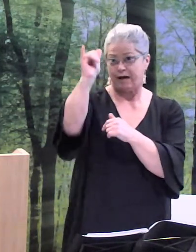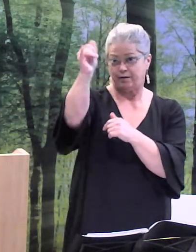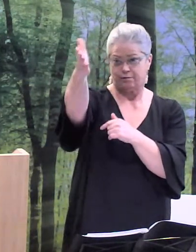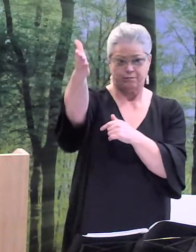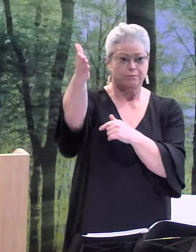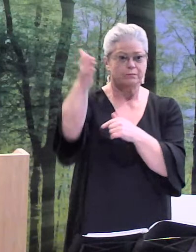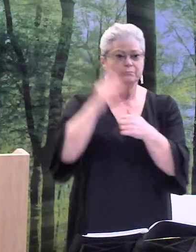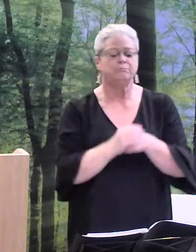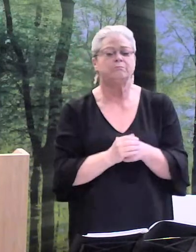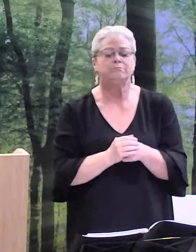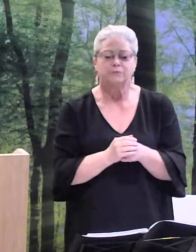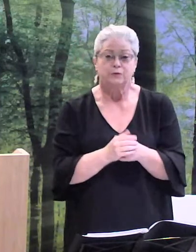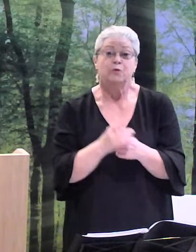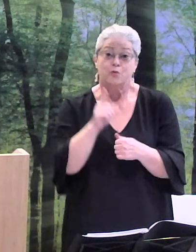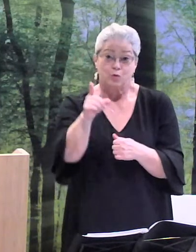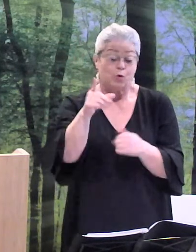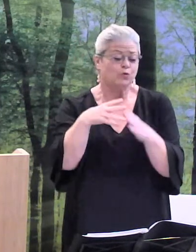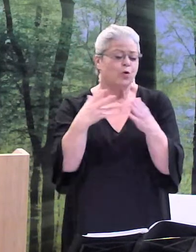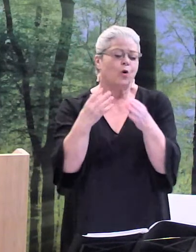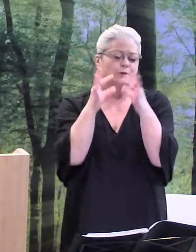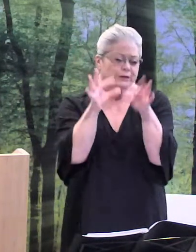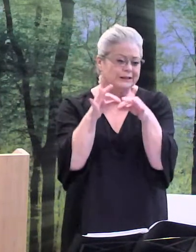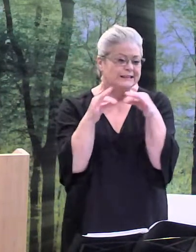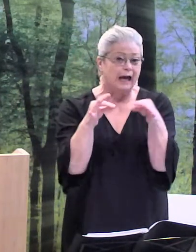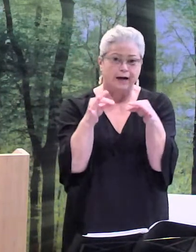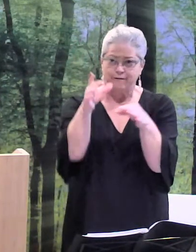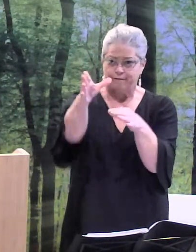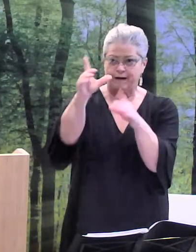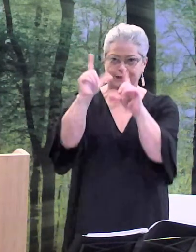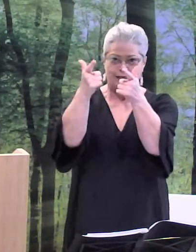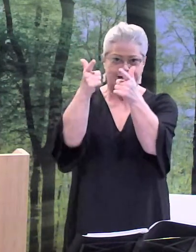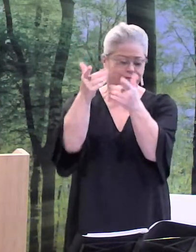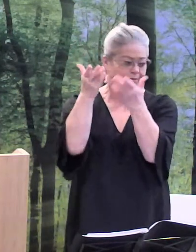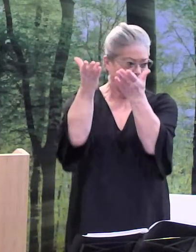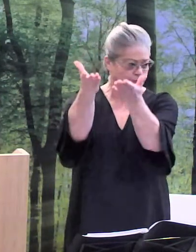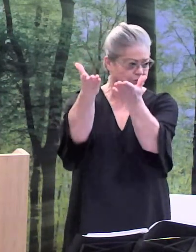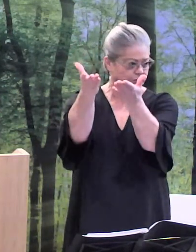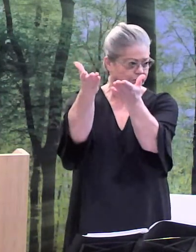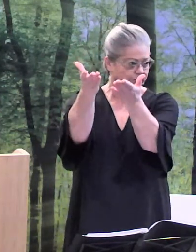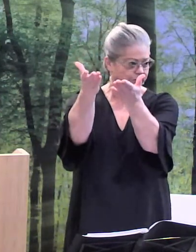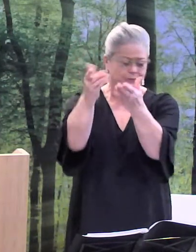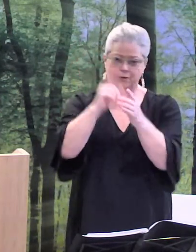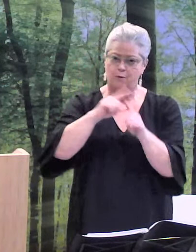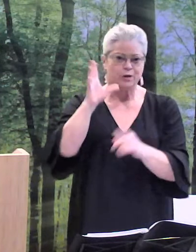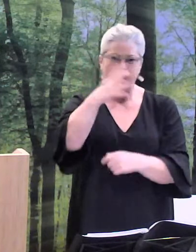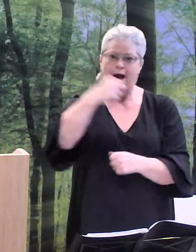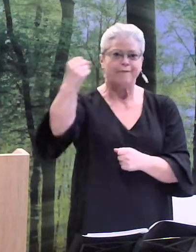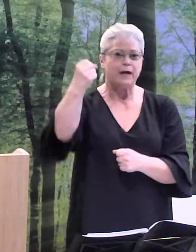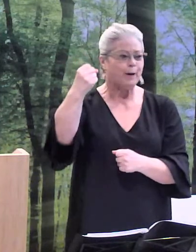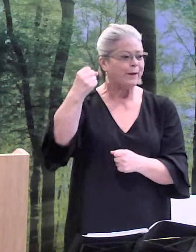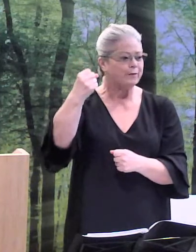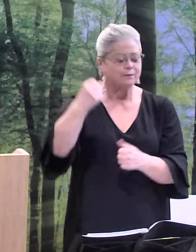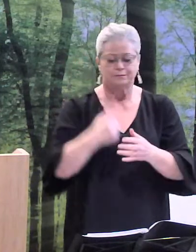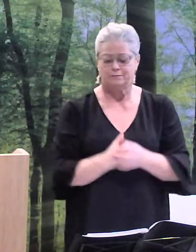gezet. Dat het grootste geschenk van het leven hem in feite niet wordt afgenomen.